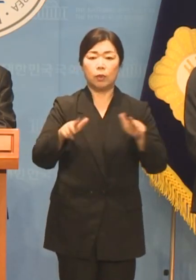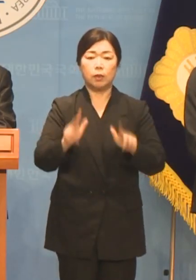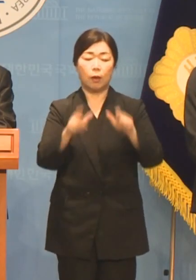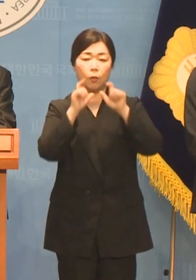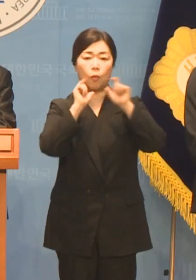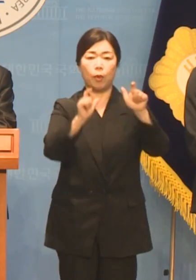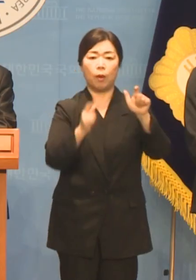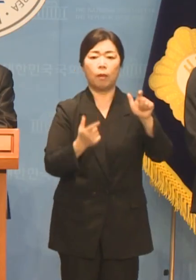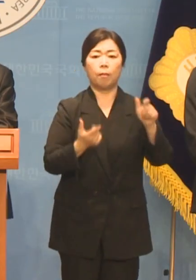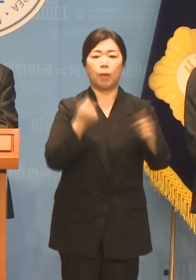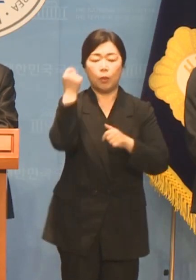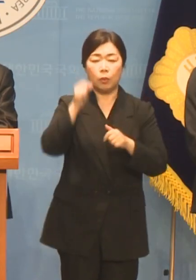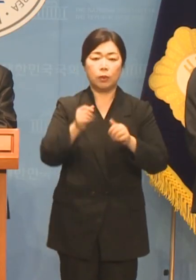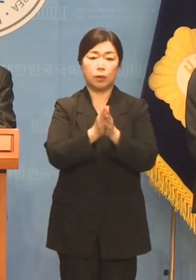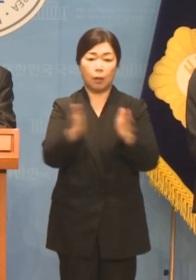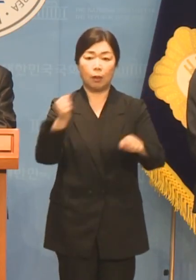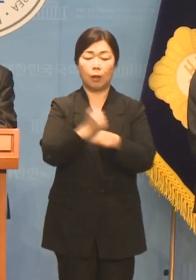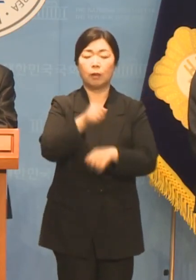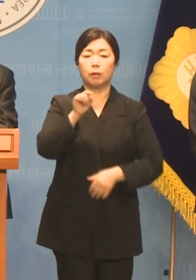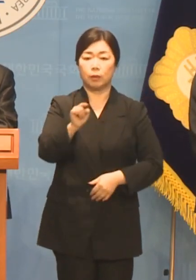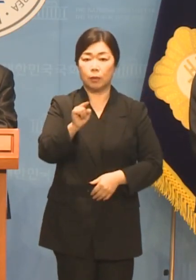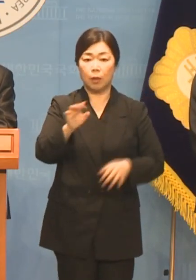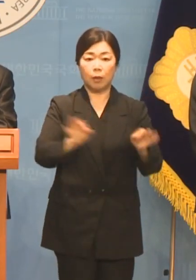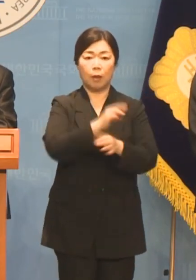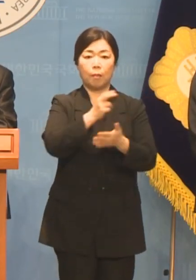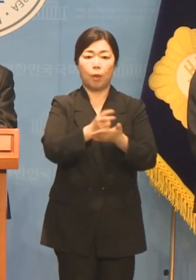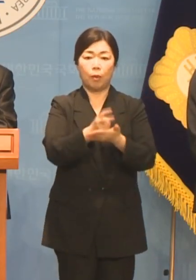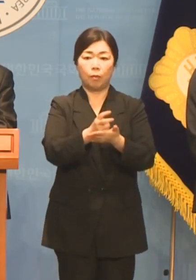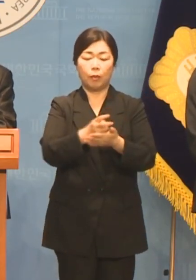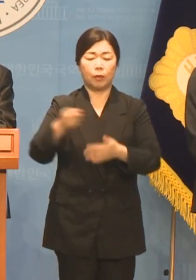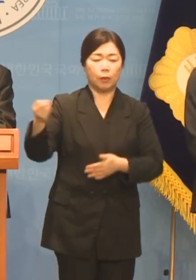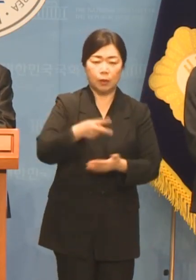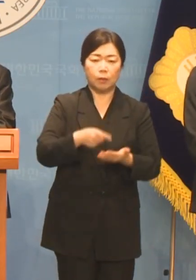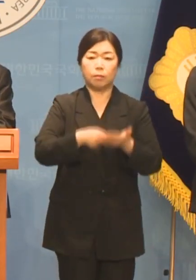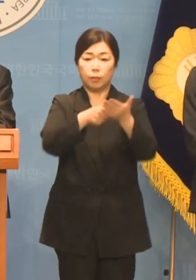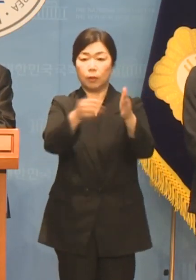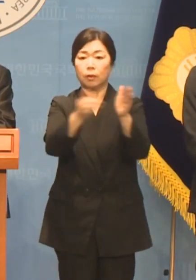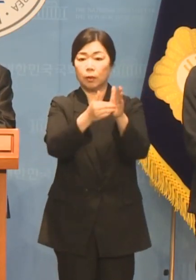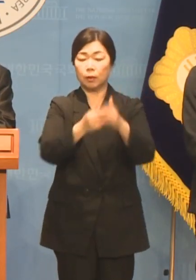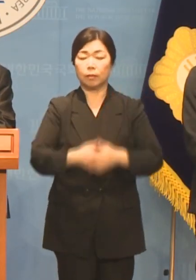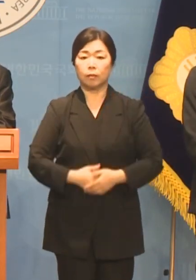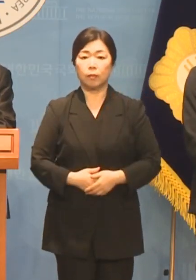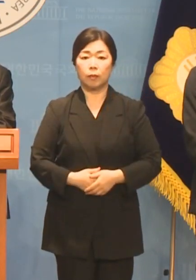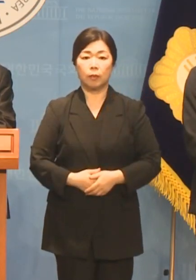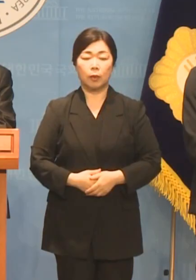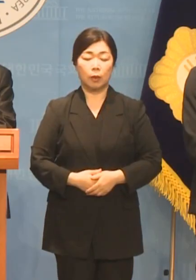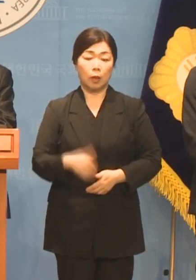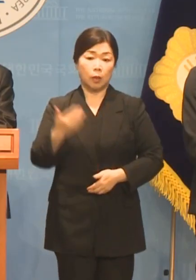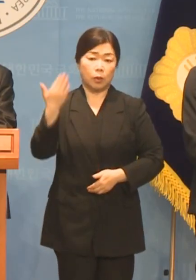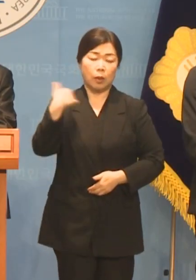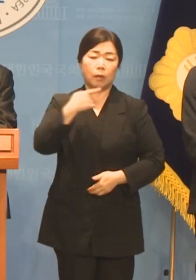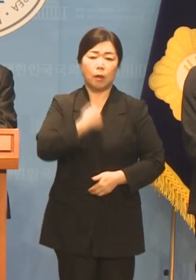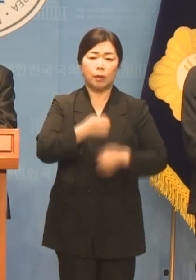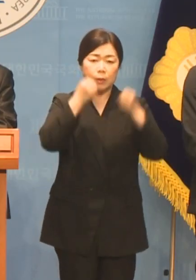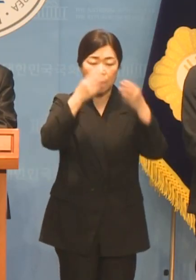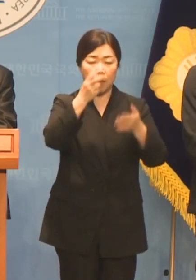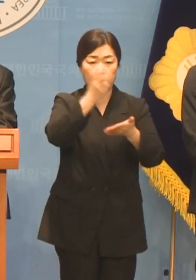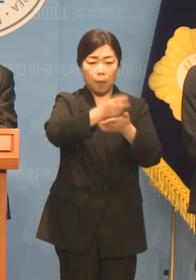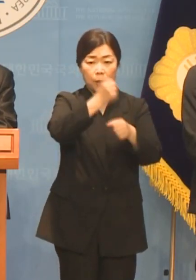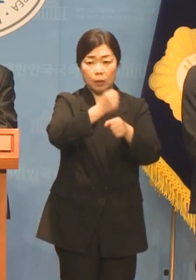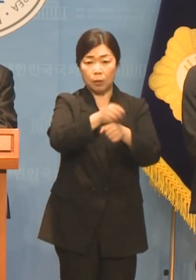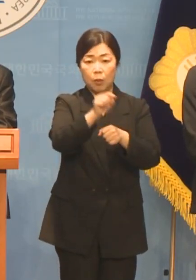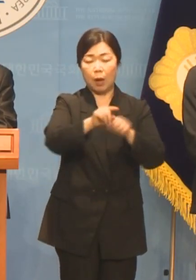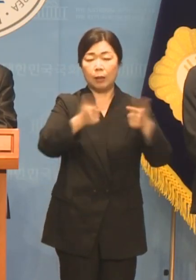시행되는 상법 이사 충실 의무 개정 법안을 재발의했는데요. 새로운 법안이 아니더라도 현재 국회